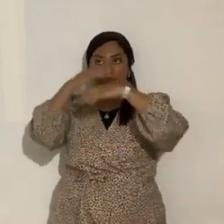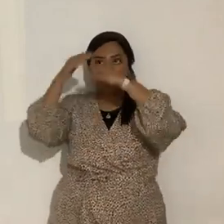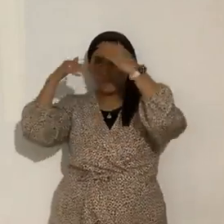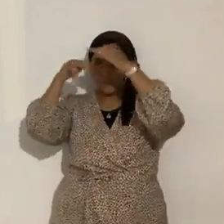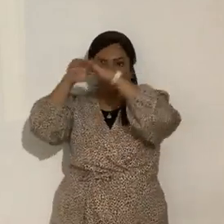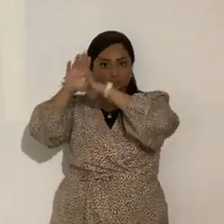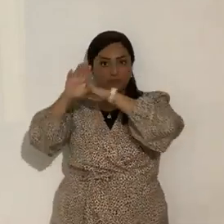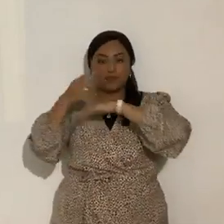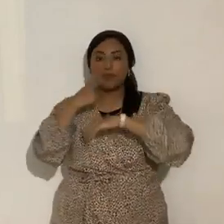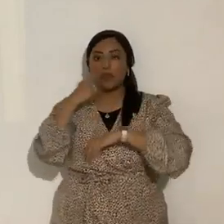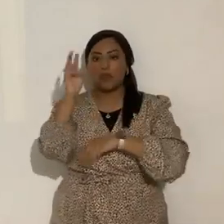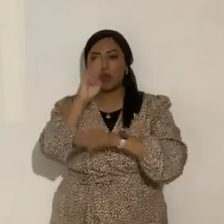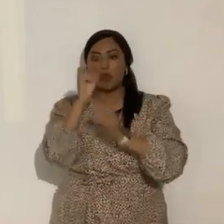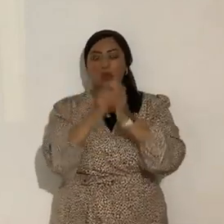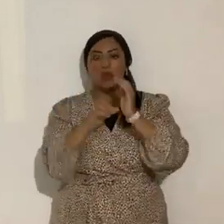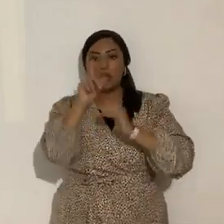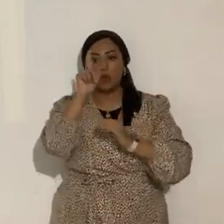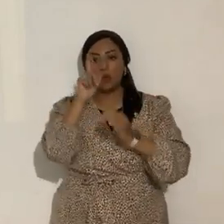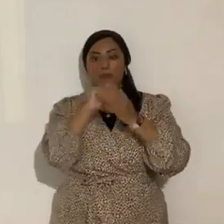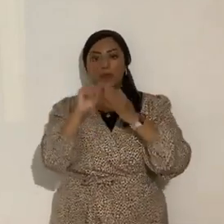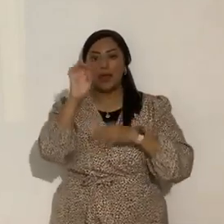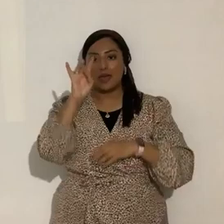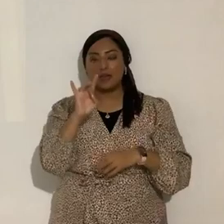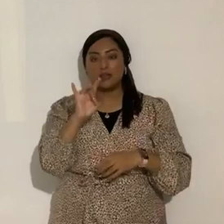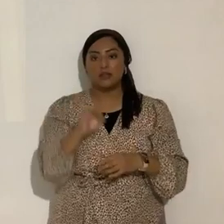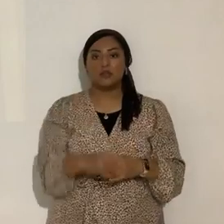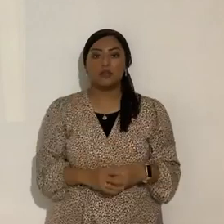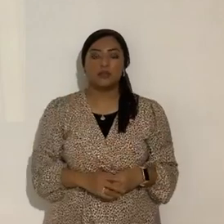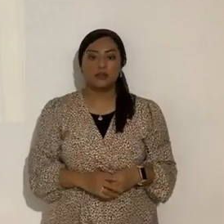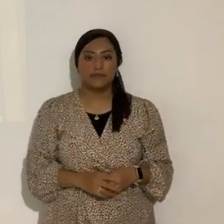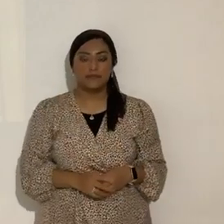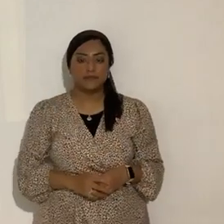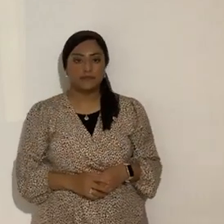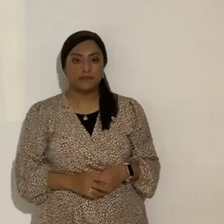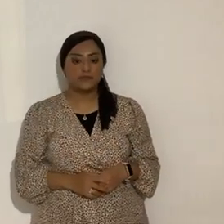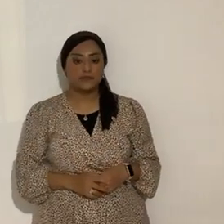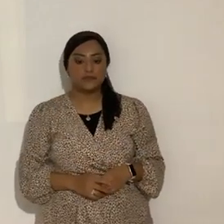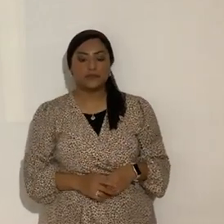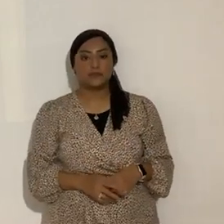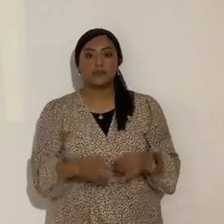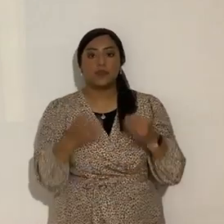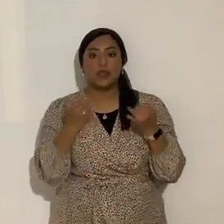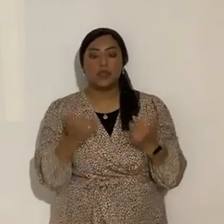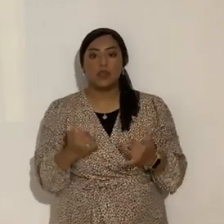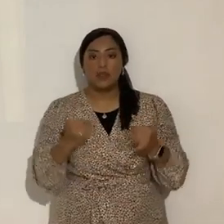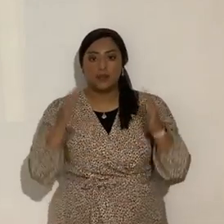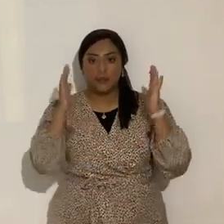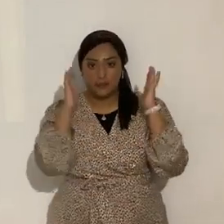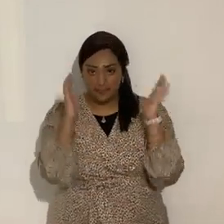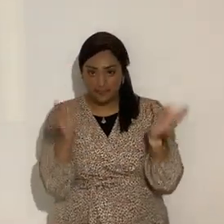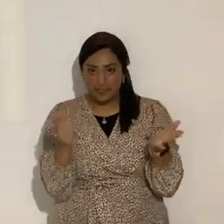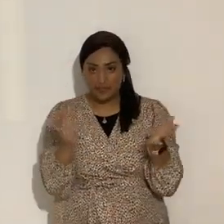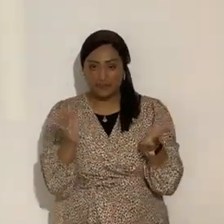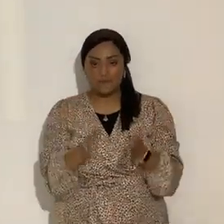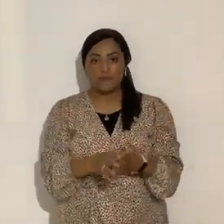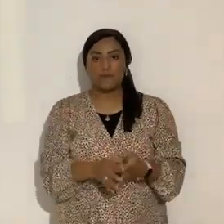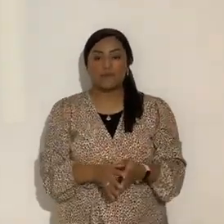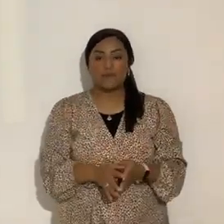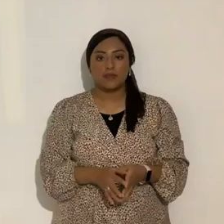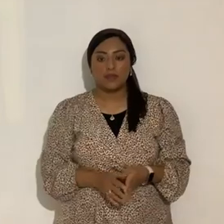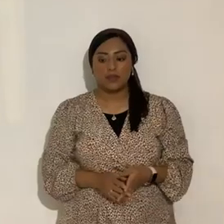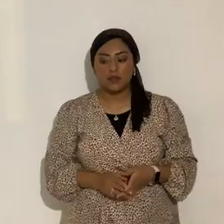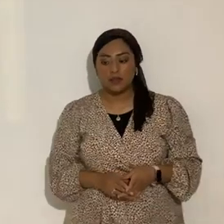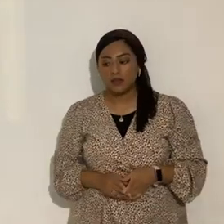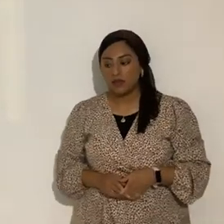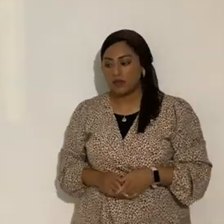cielos. Apocalipsis 21, verso 8. Bueno, ahora mucha atención, escuchen muy bien,